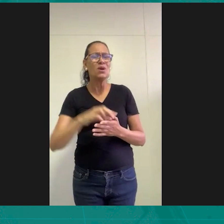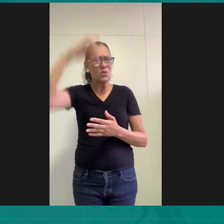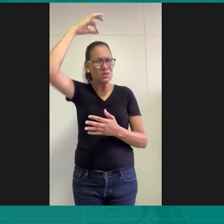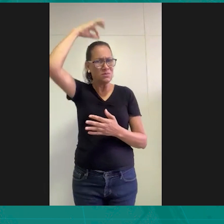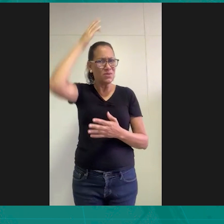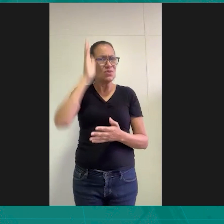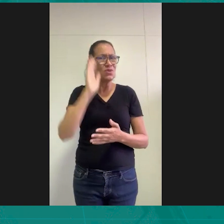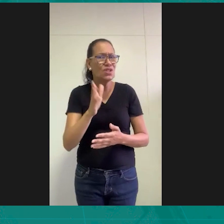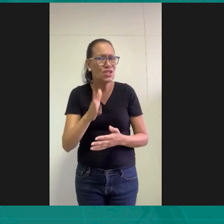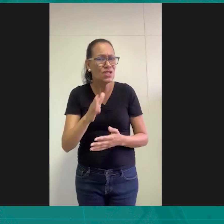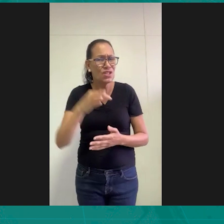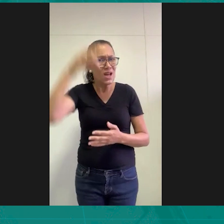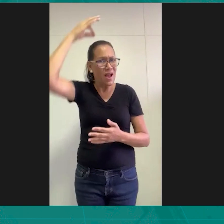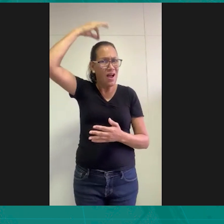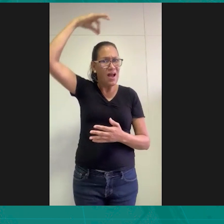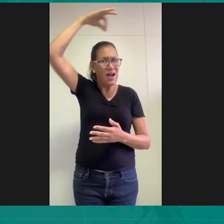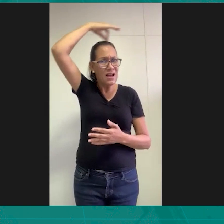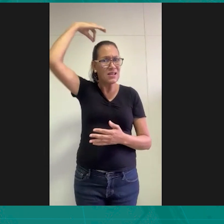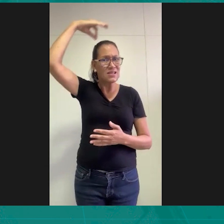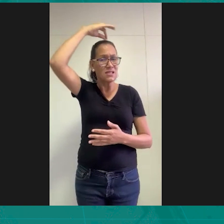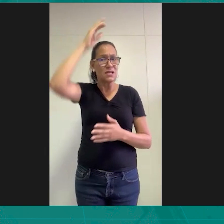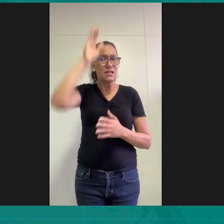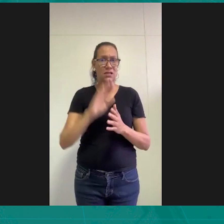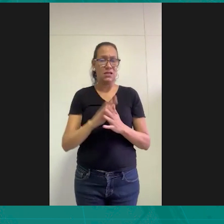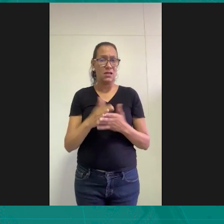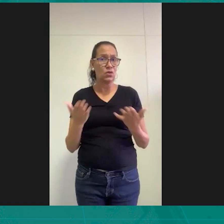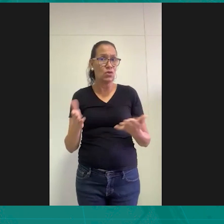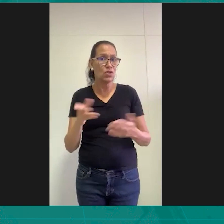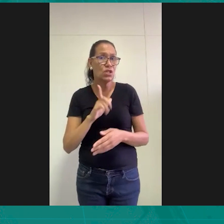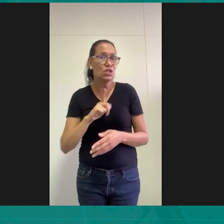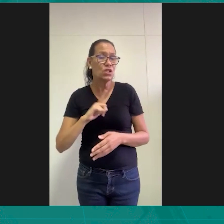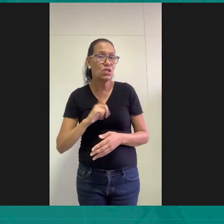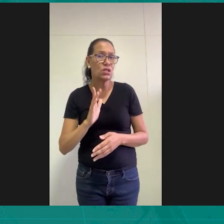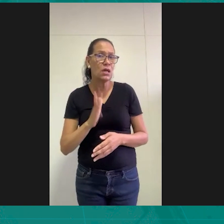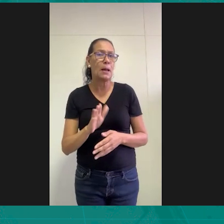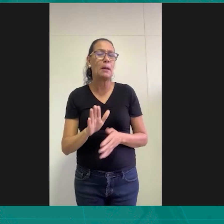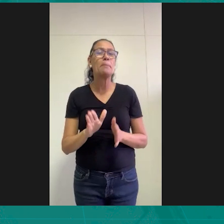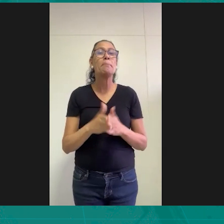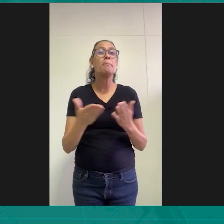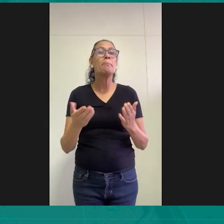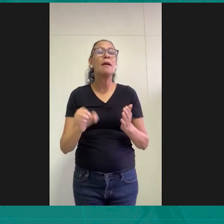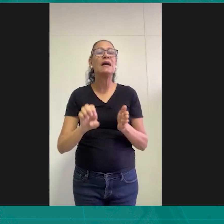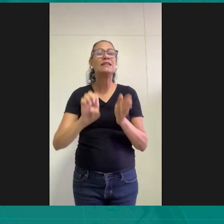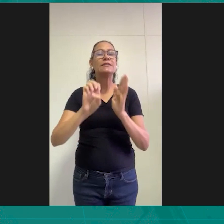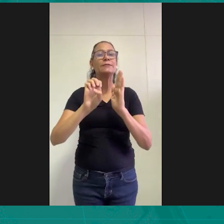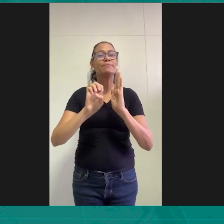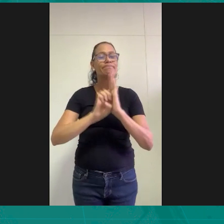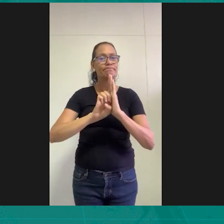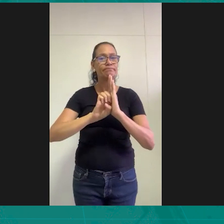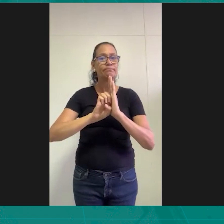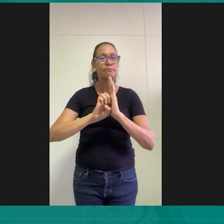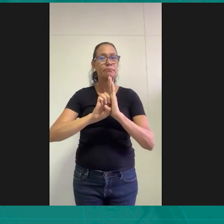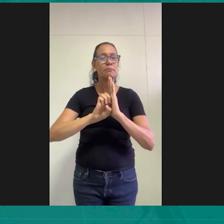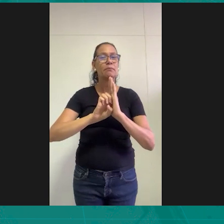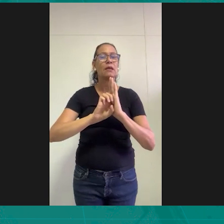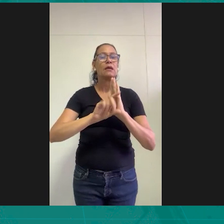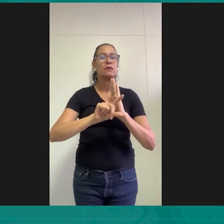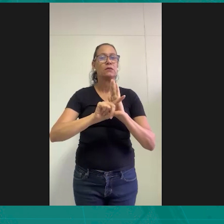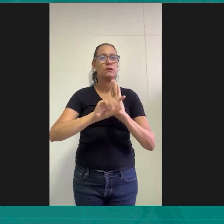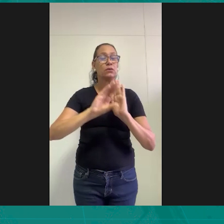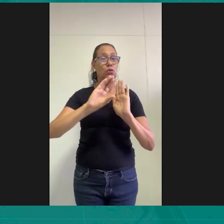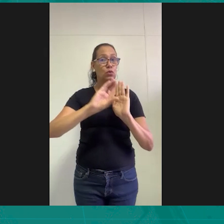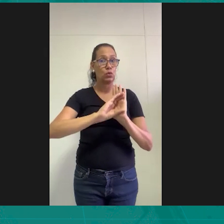Havia o Espírito Santo. Mas Êxodo 30, lembra que nós mostramos para os irmãos?